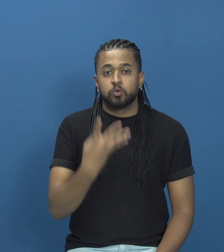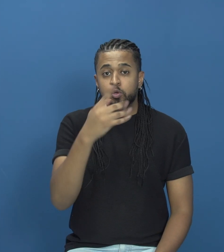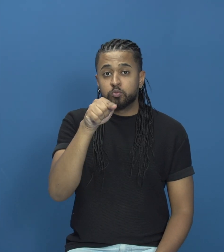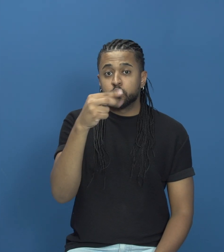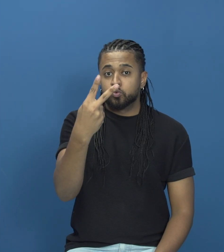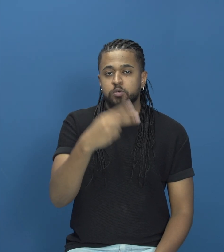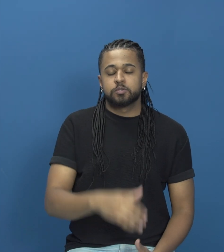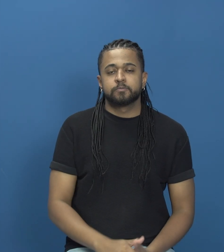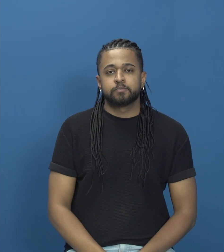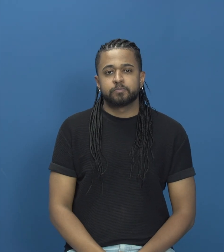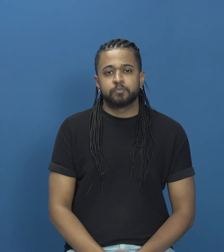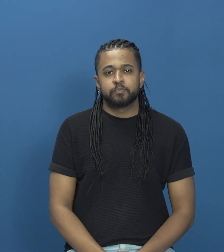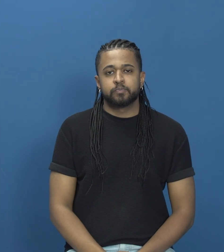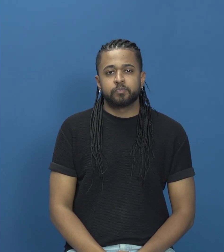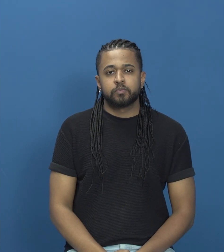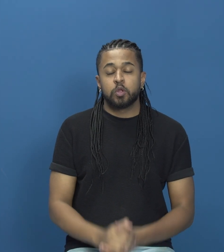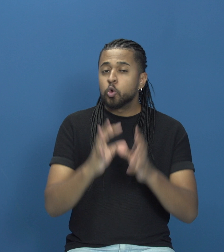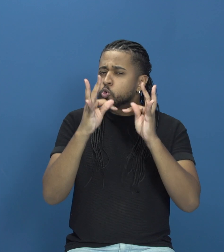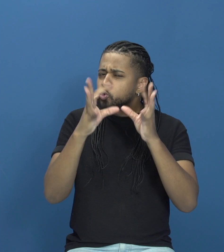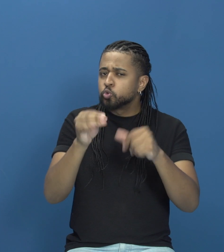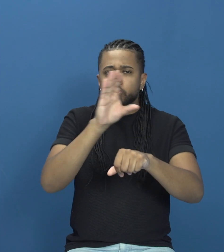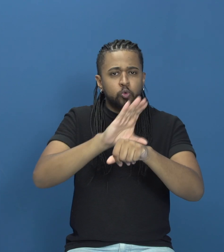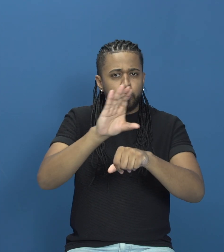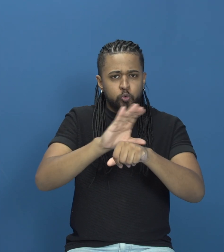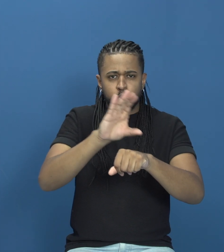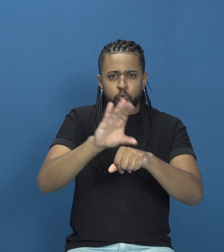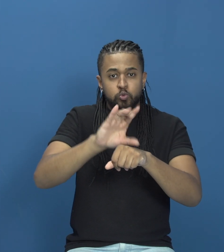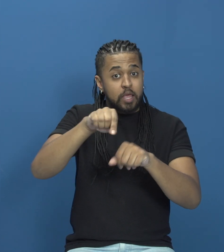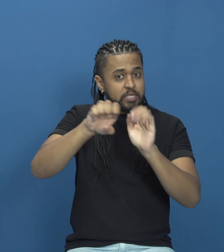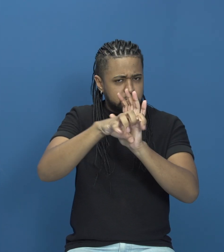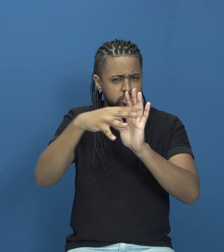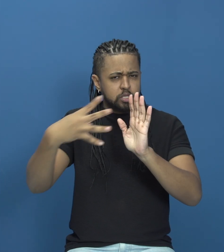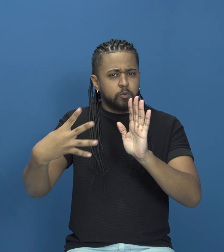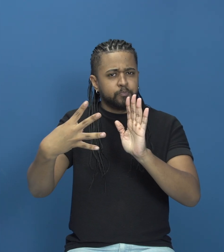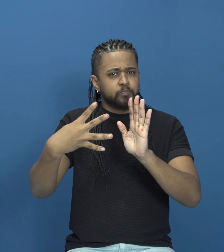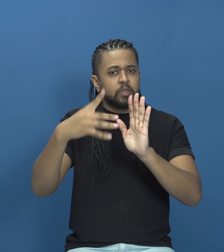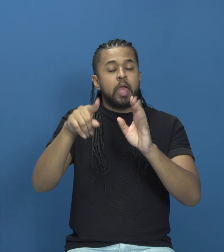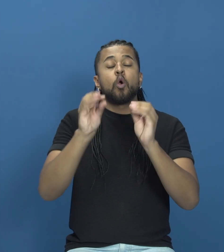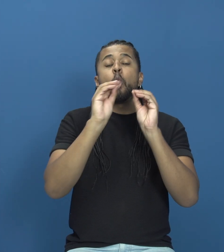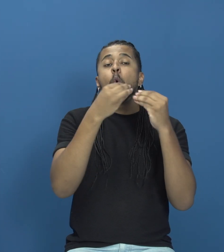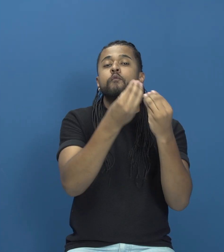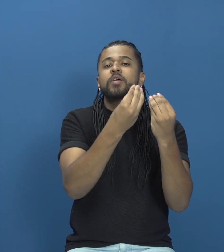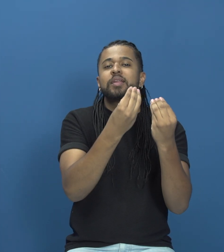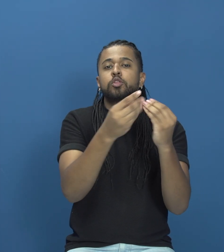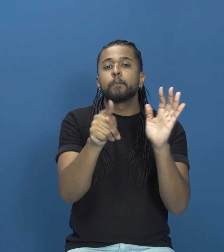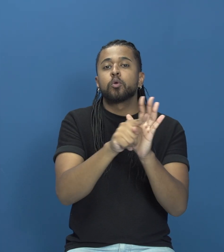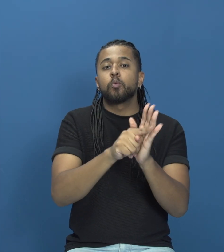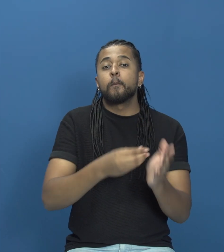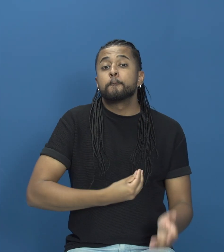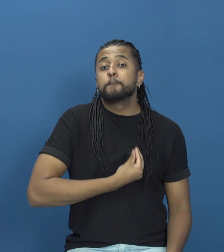4.2. Todos os cursos elencados neste edital serão ofertados na